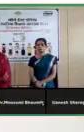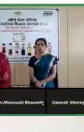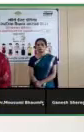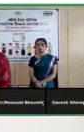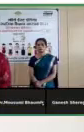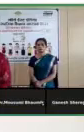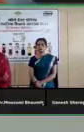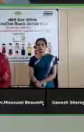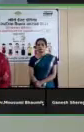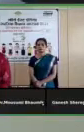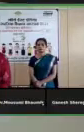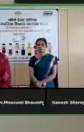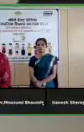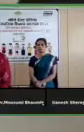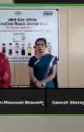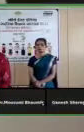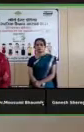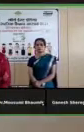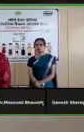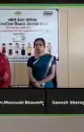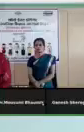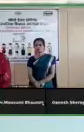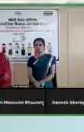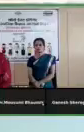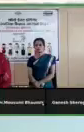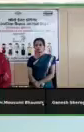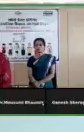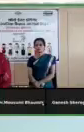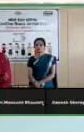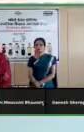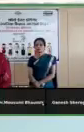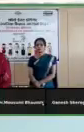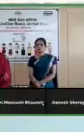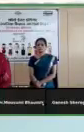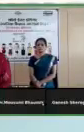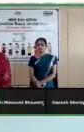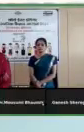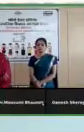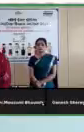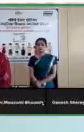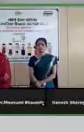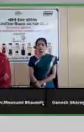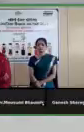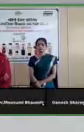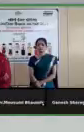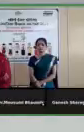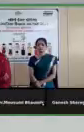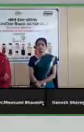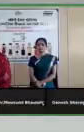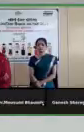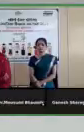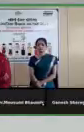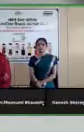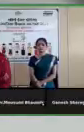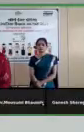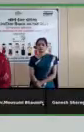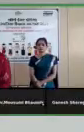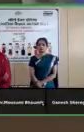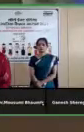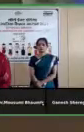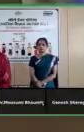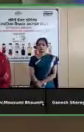और आपूर्ति, नैदानिक सेवा एवं 24/7 मानसिक स्वास्थ्य पुनर्वास हेल्पलाइन